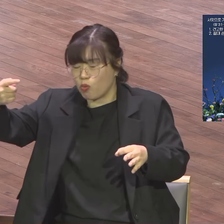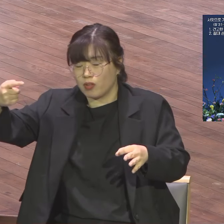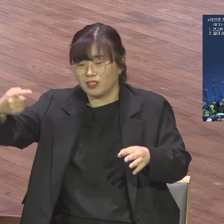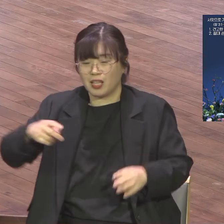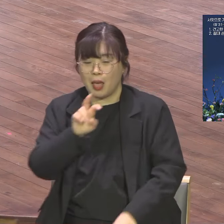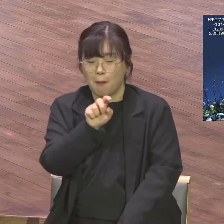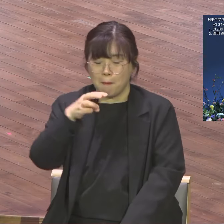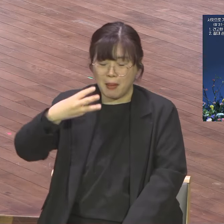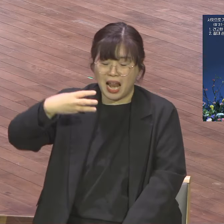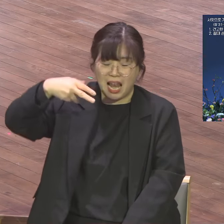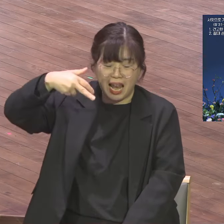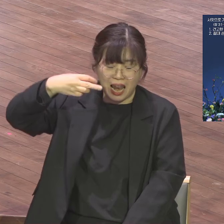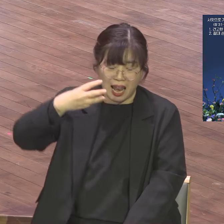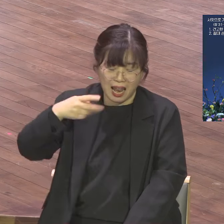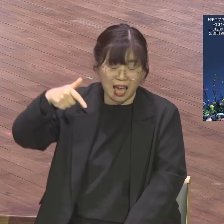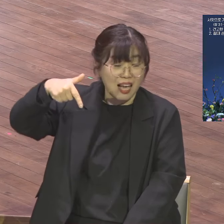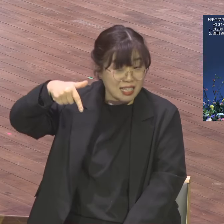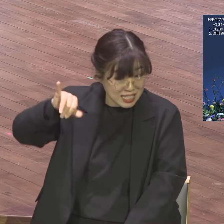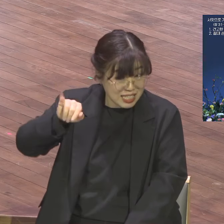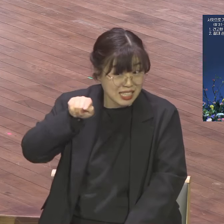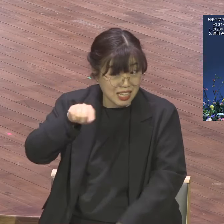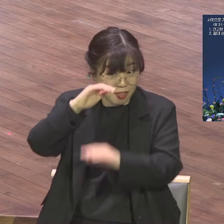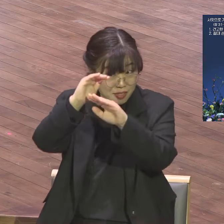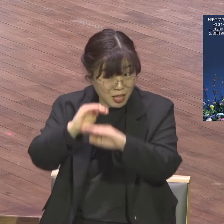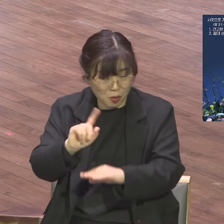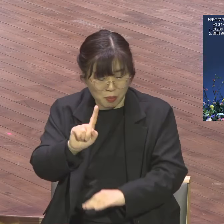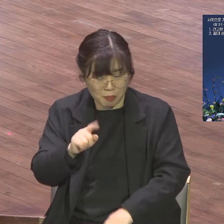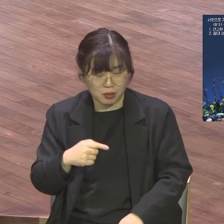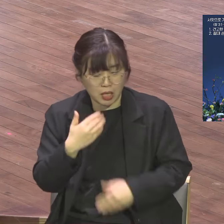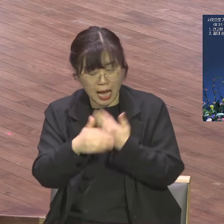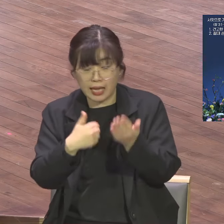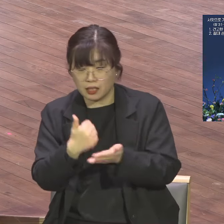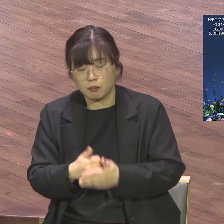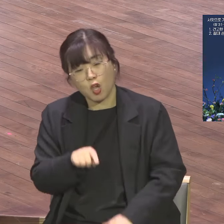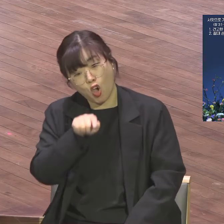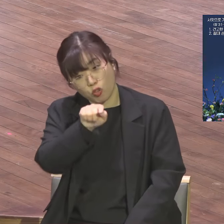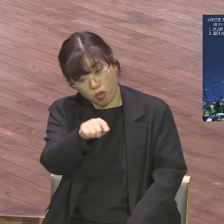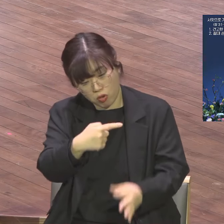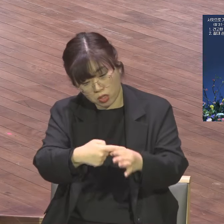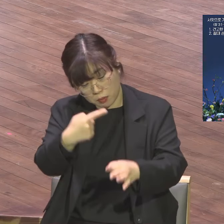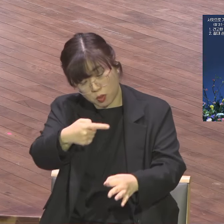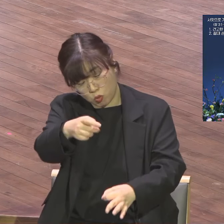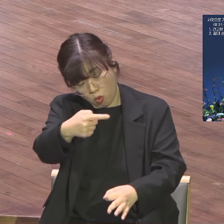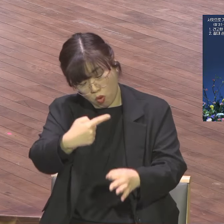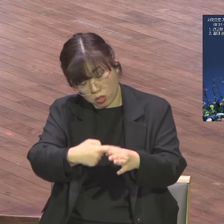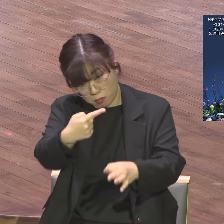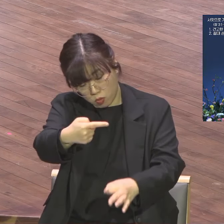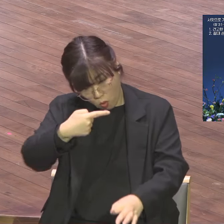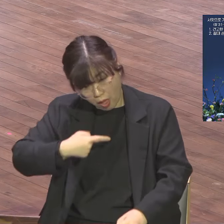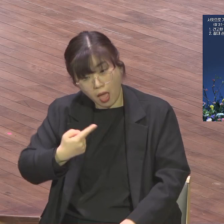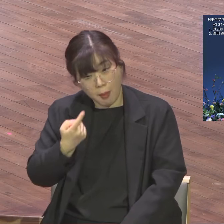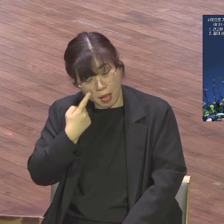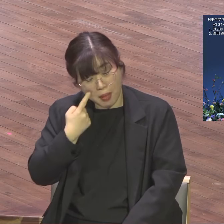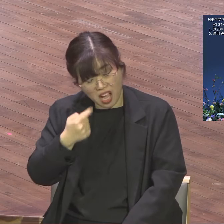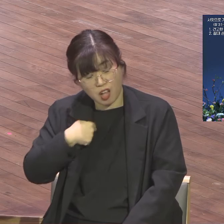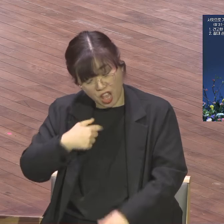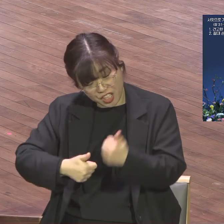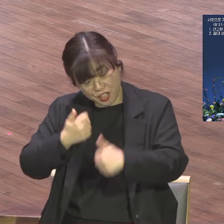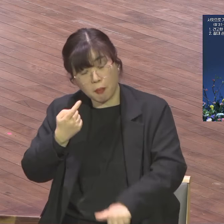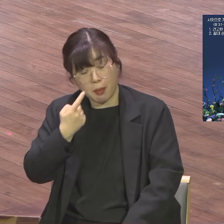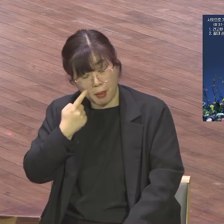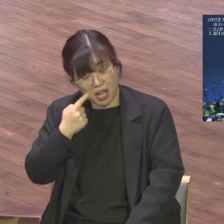너를 축복하나 안 주나 시험해봐라 라고 말하는 유일한 부분이에요. 시험해봐라. 나를 하나님께서